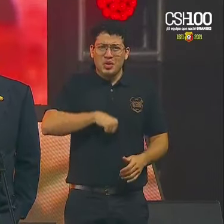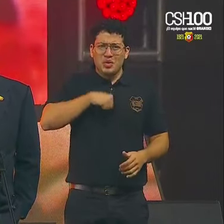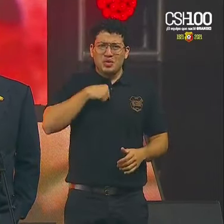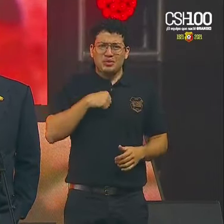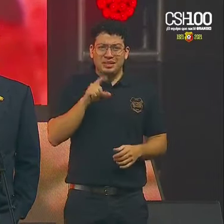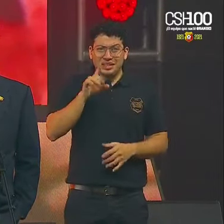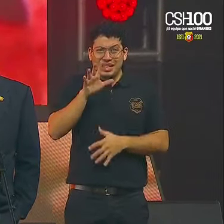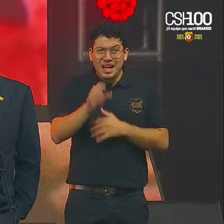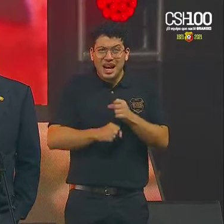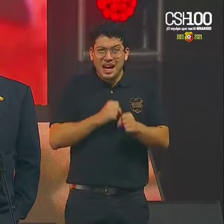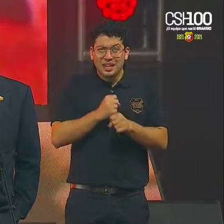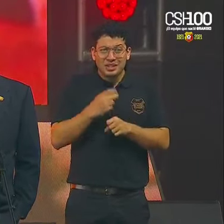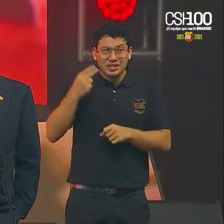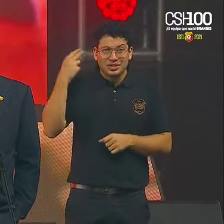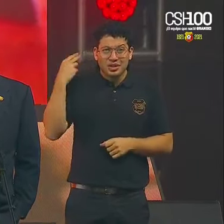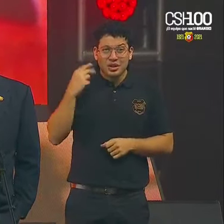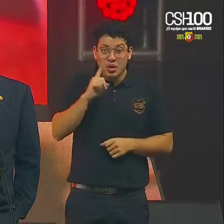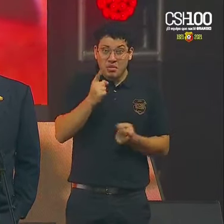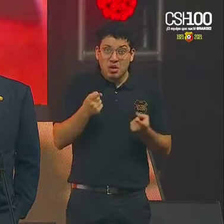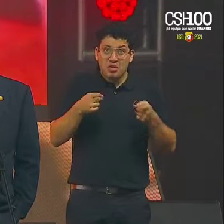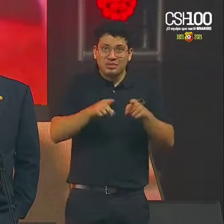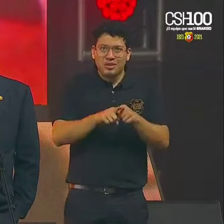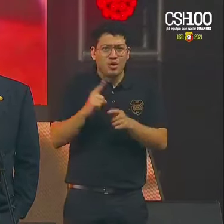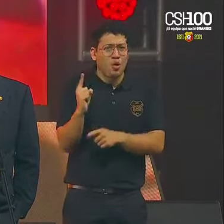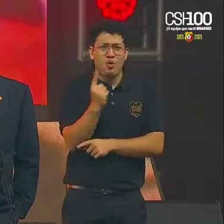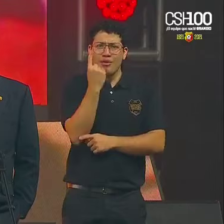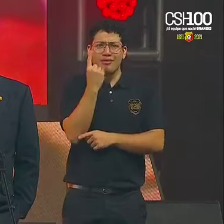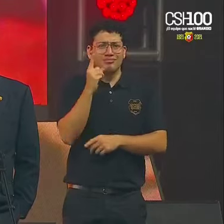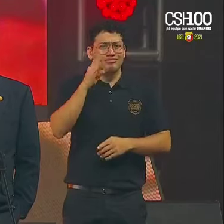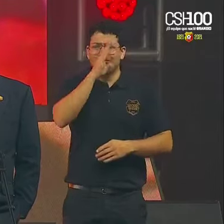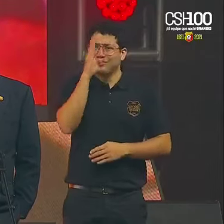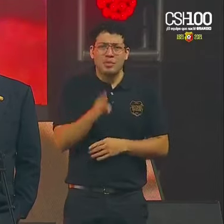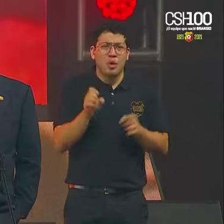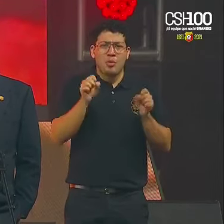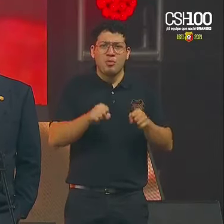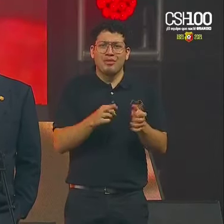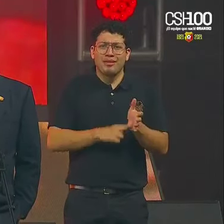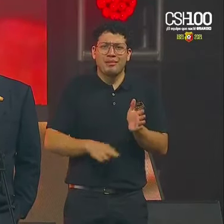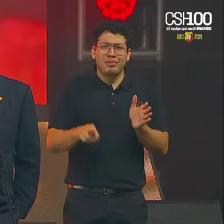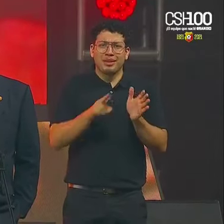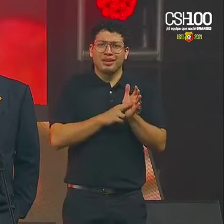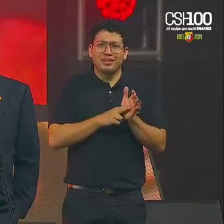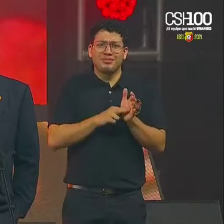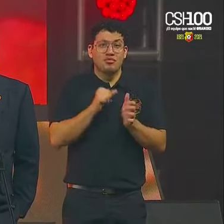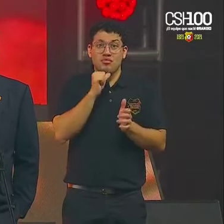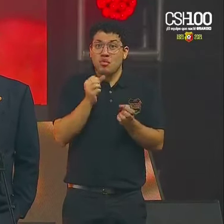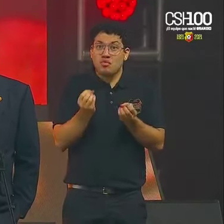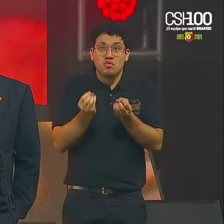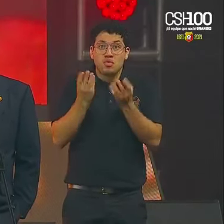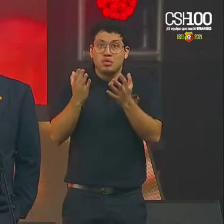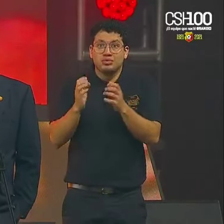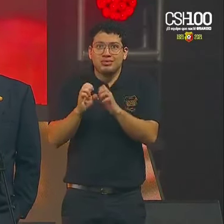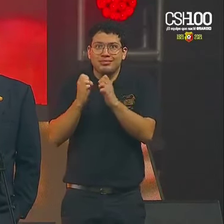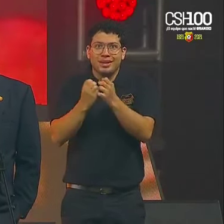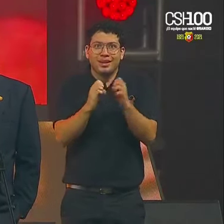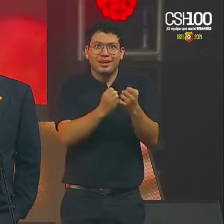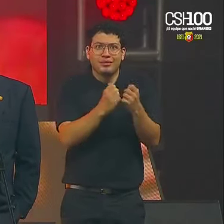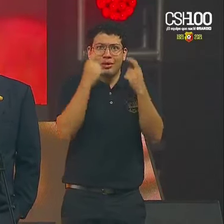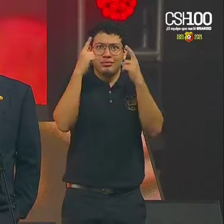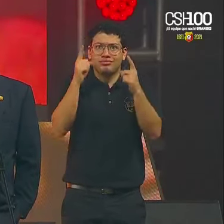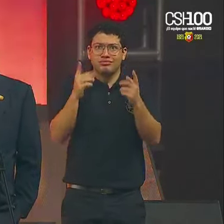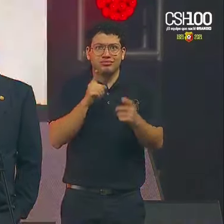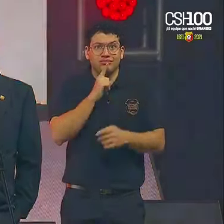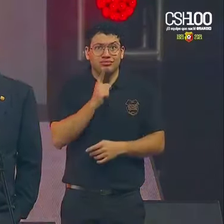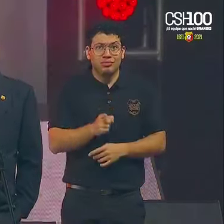Un acontecimiento único e irrepetible que muy pocas organizaciones alcanzan y en este caso el Herediano la